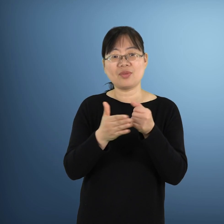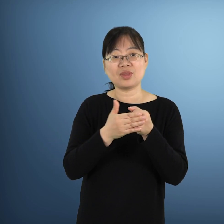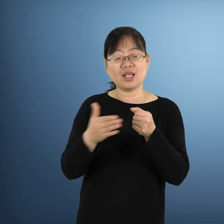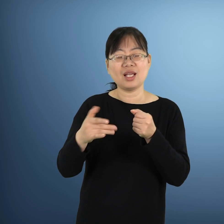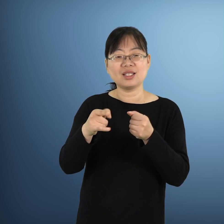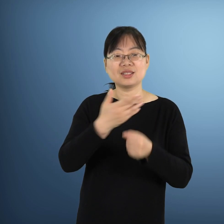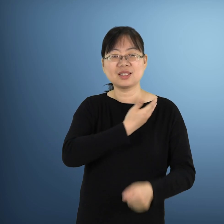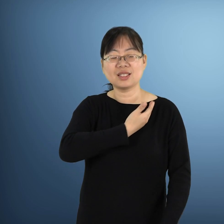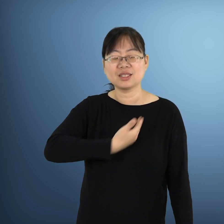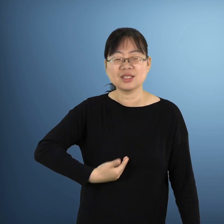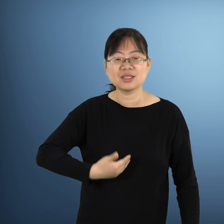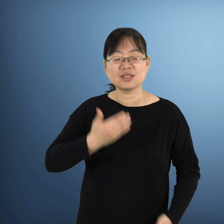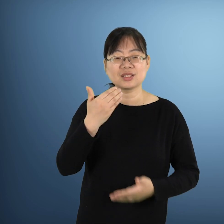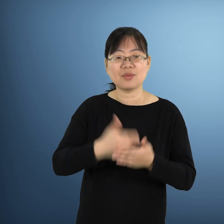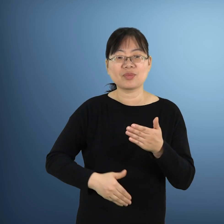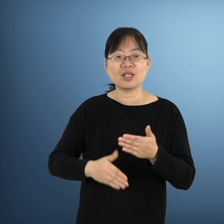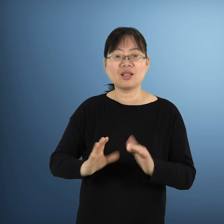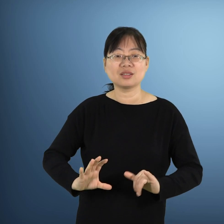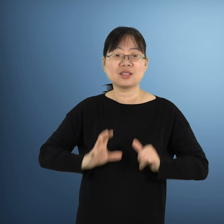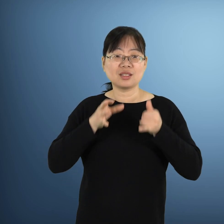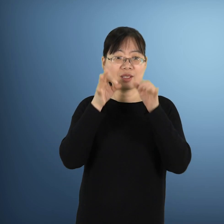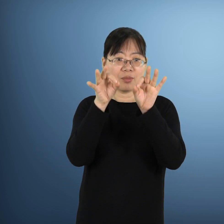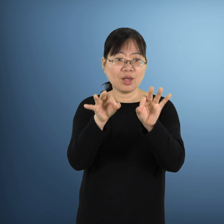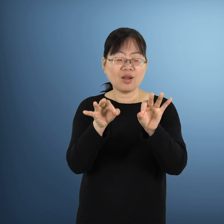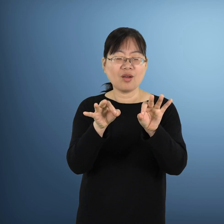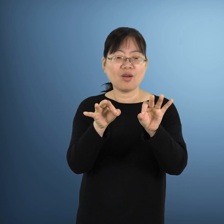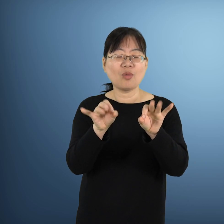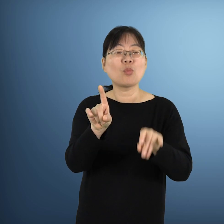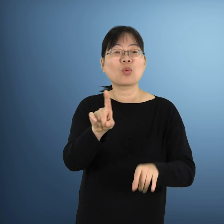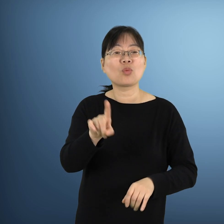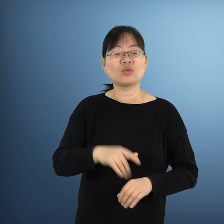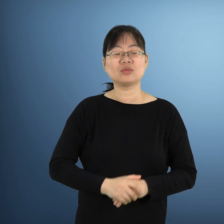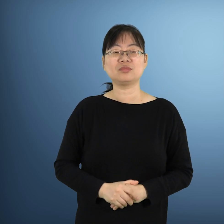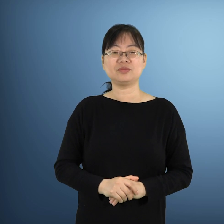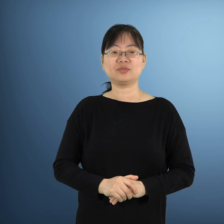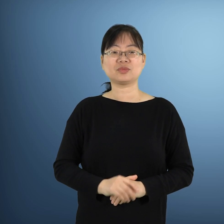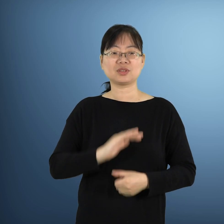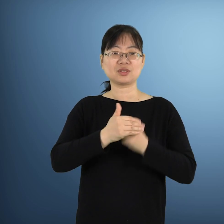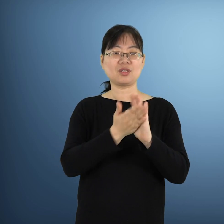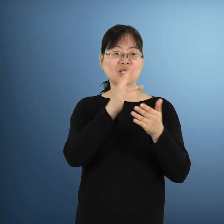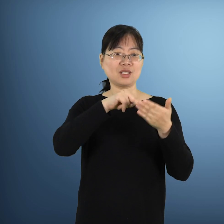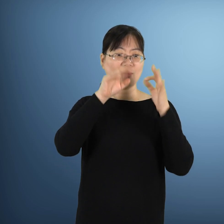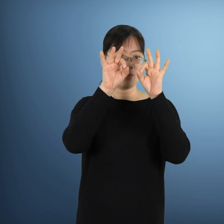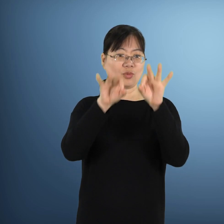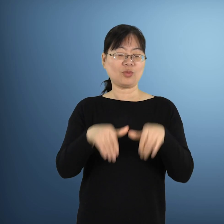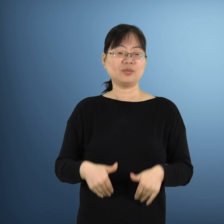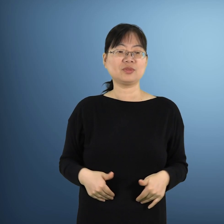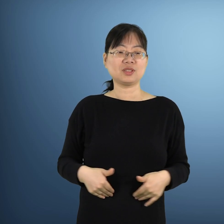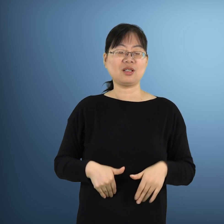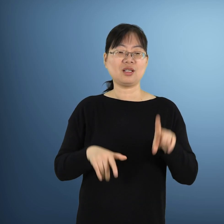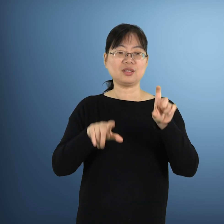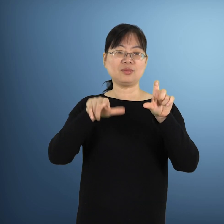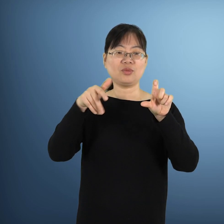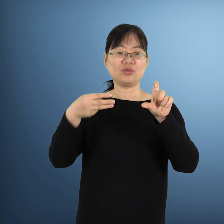근데 이 제자들이 남겨지는 세상은 어떤 세상이냐 하면 성경을 또 보십시다. 15절